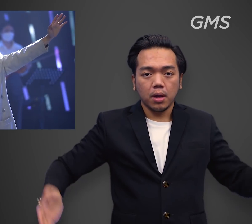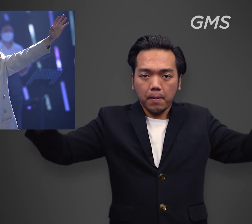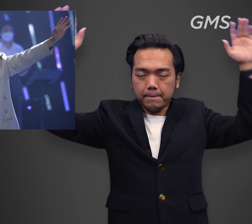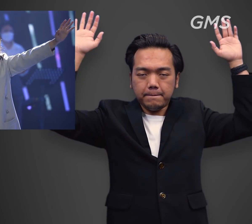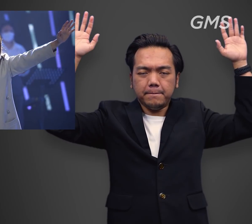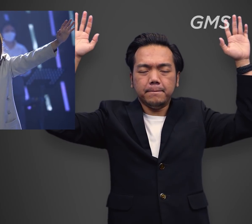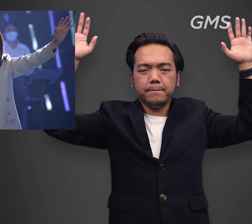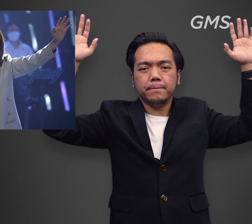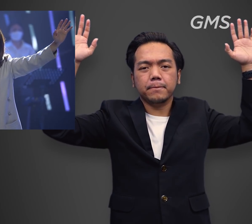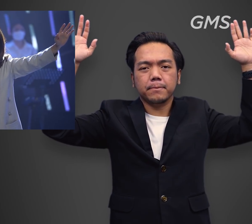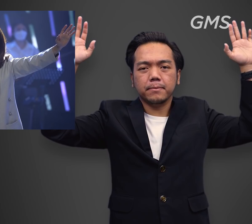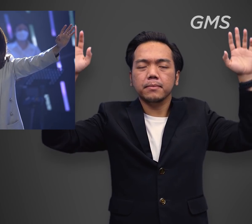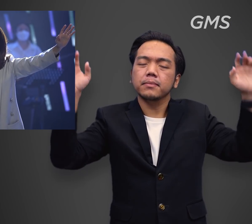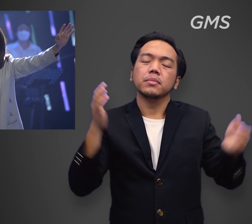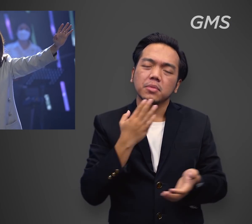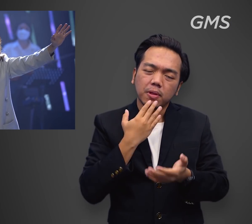Thank you God.